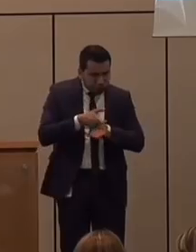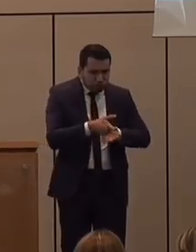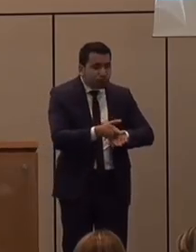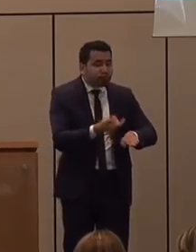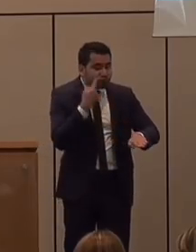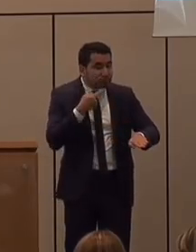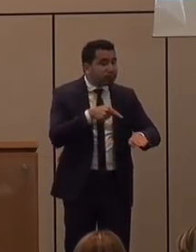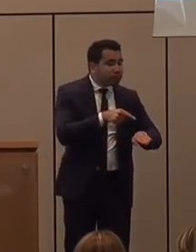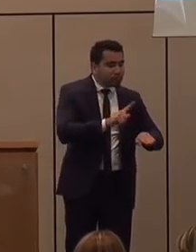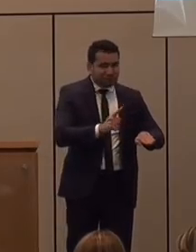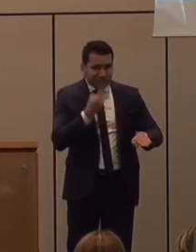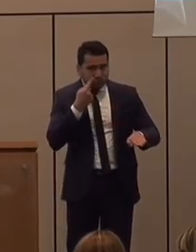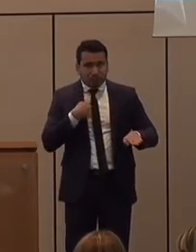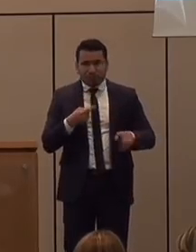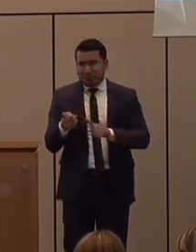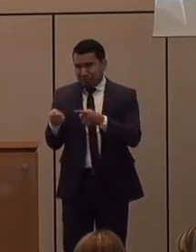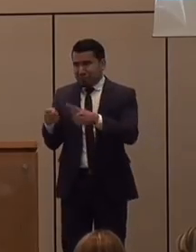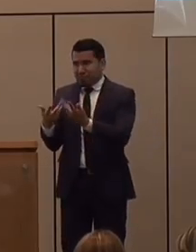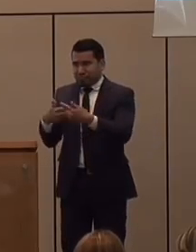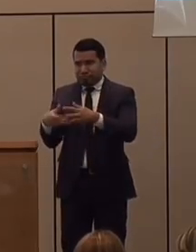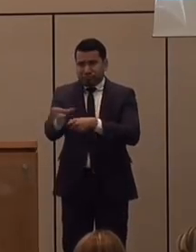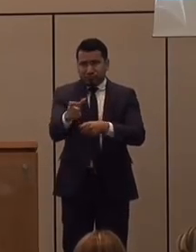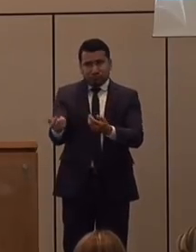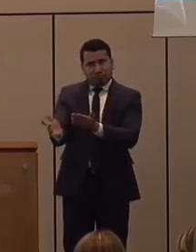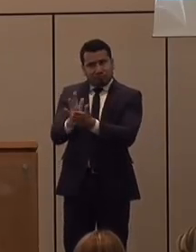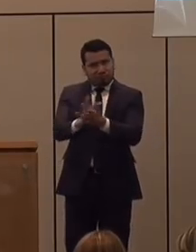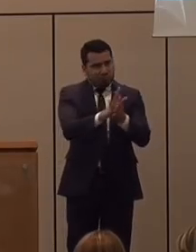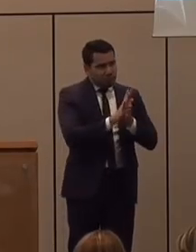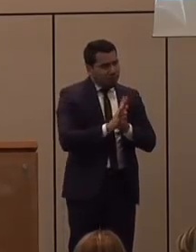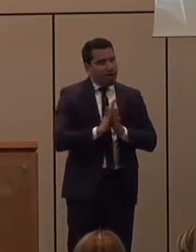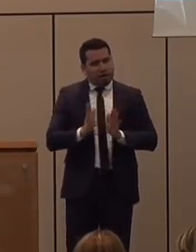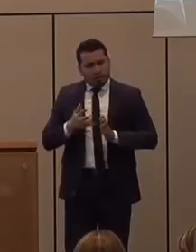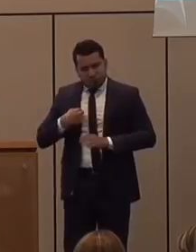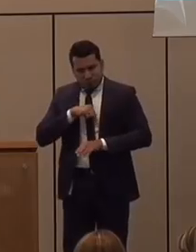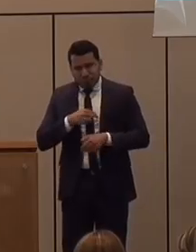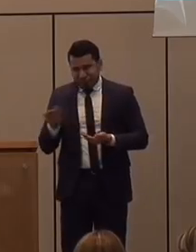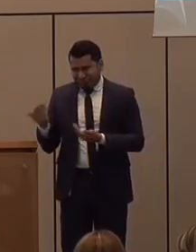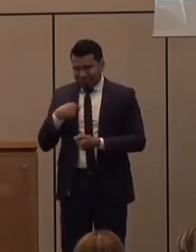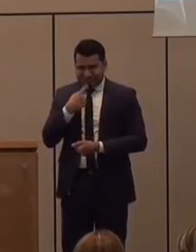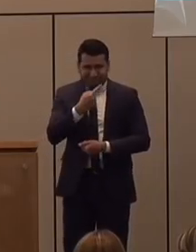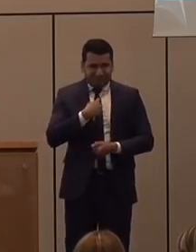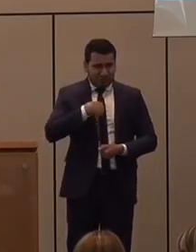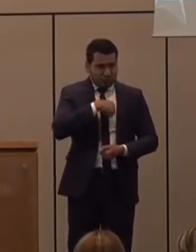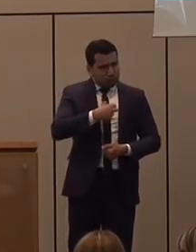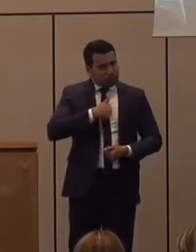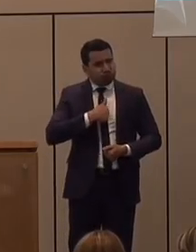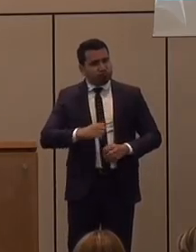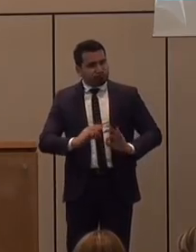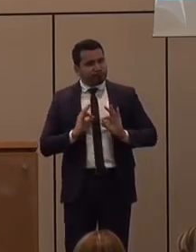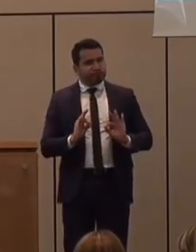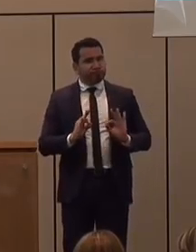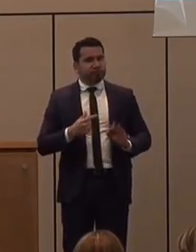porque como usted bien lo ha dicho ministra tenemos que ser verdaderamente eficaces en la lucha anticontrabando